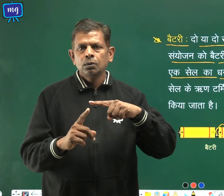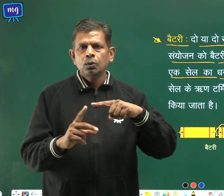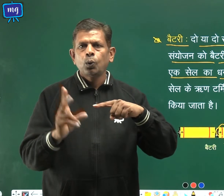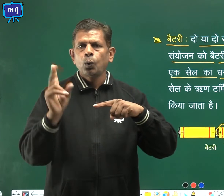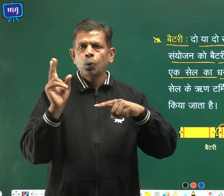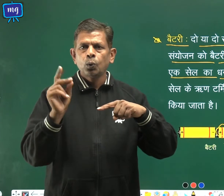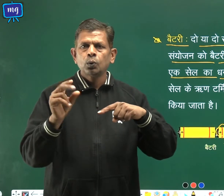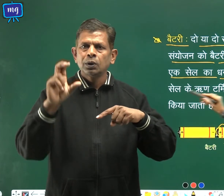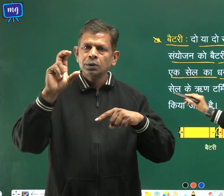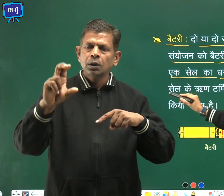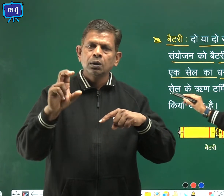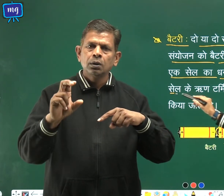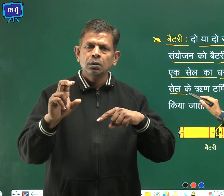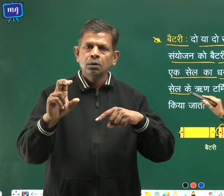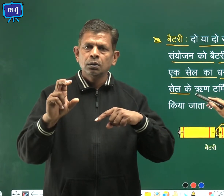दूसरे सेल के